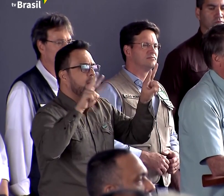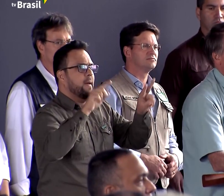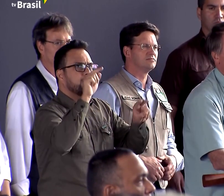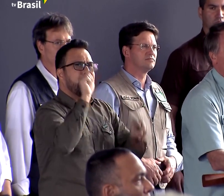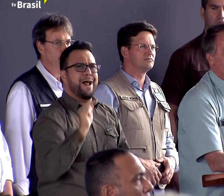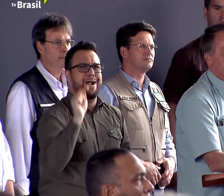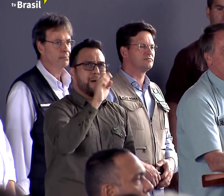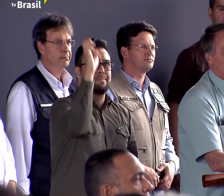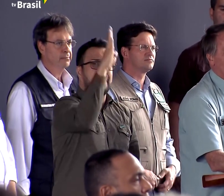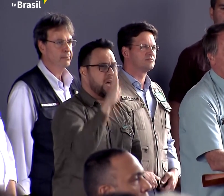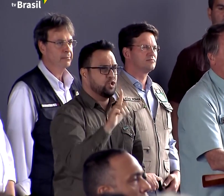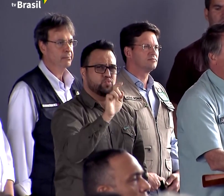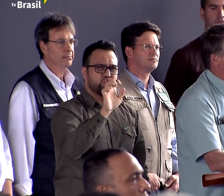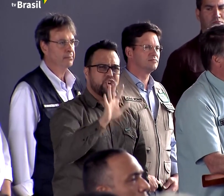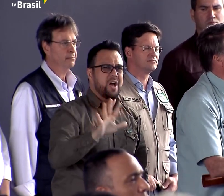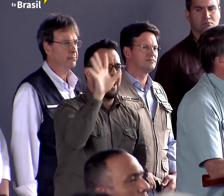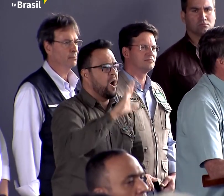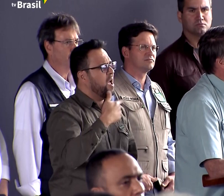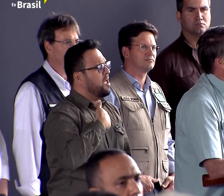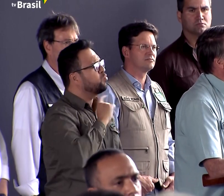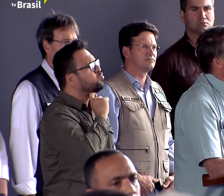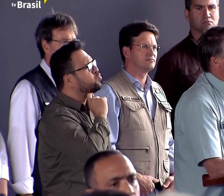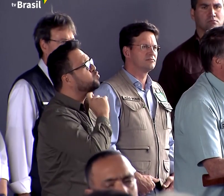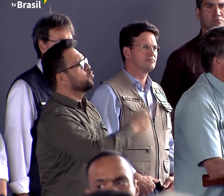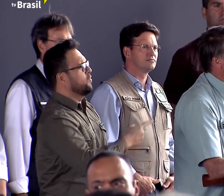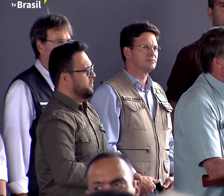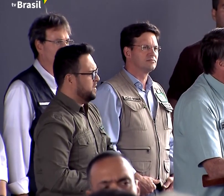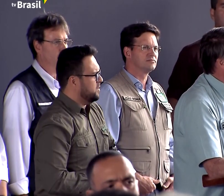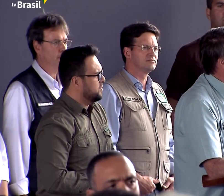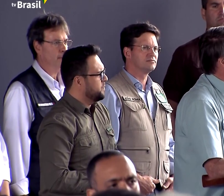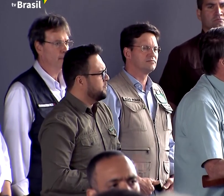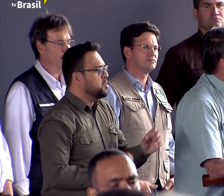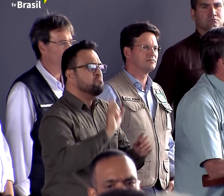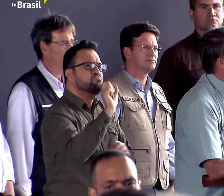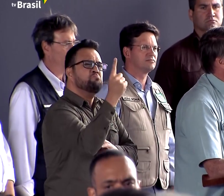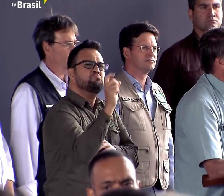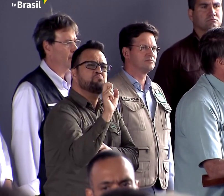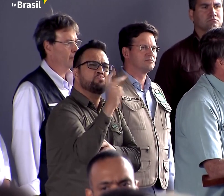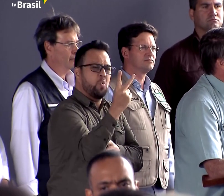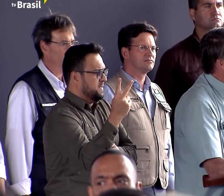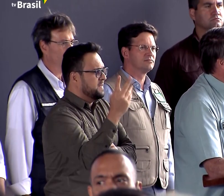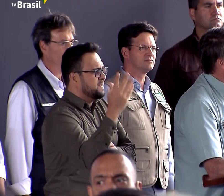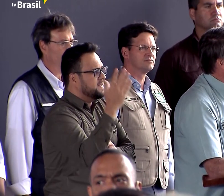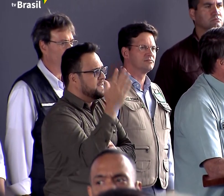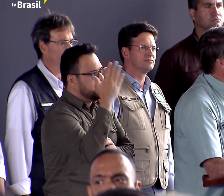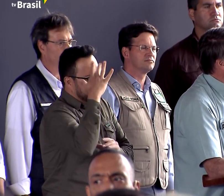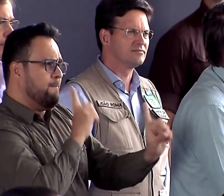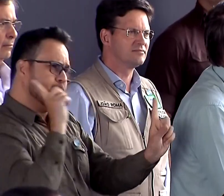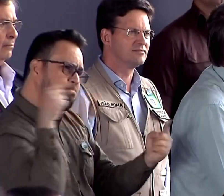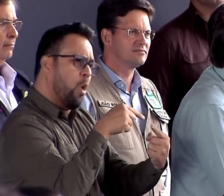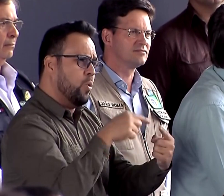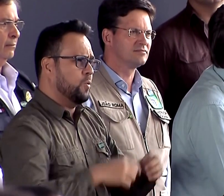federal alexandre de moraes y luis roberto barroso que tienen en sus manos varias investigaciones contra él y su entorno